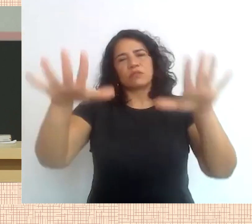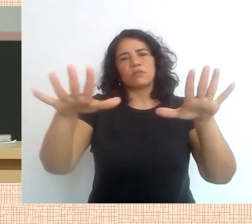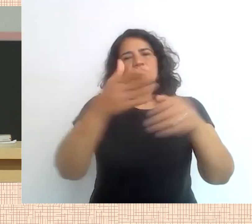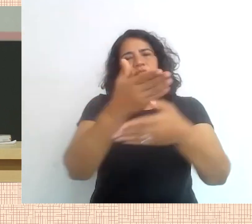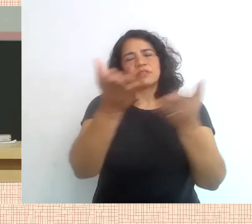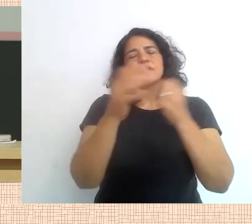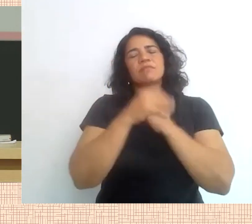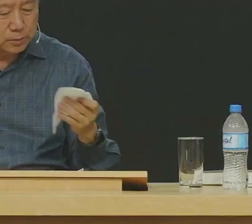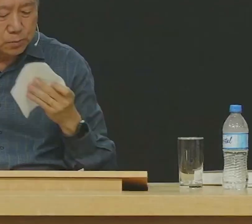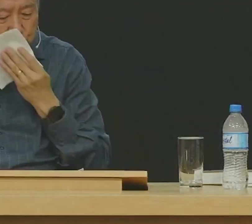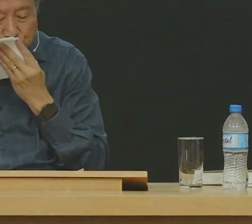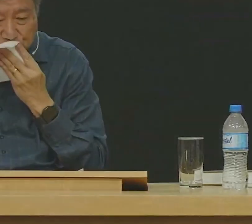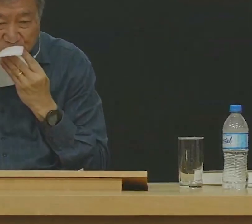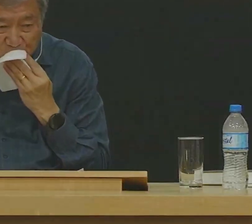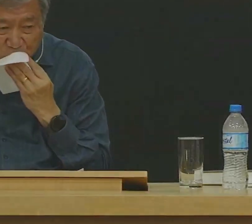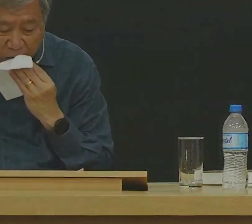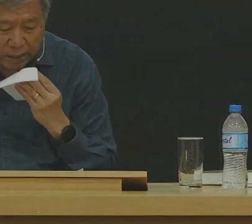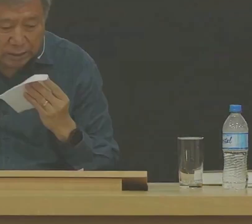amém.